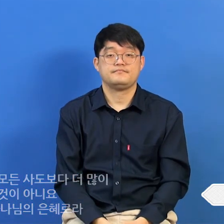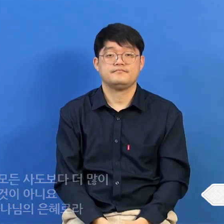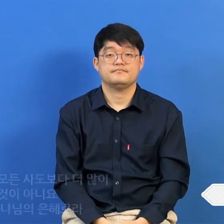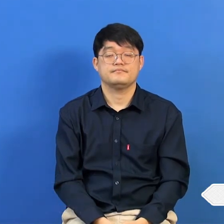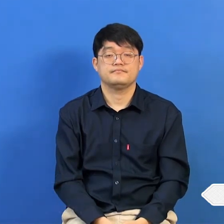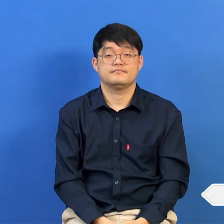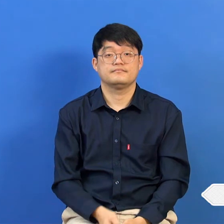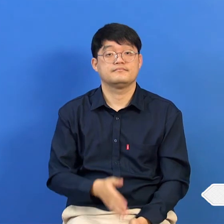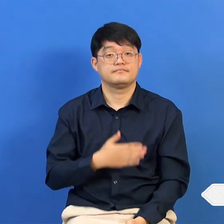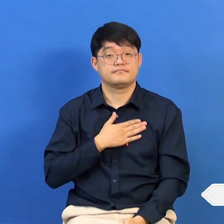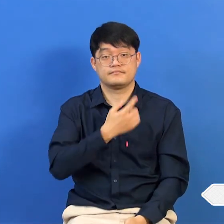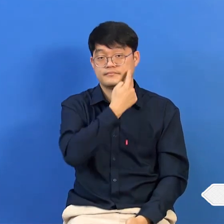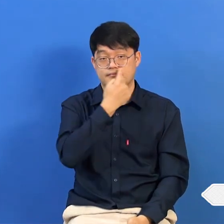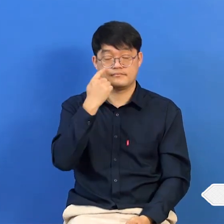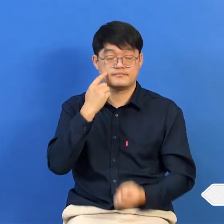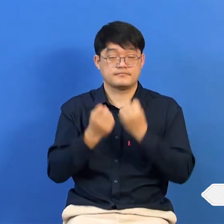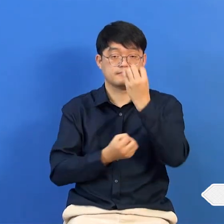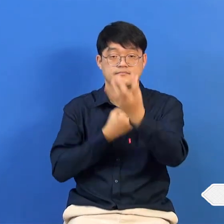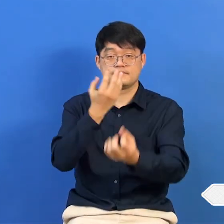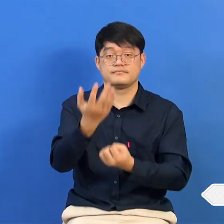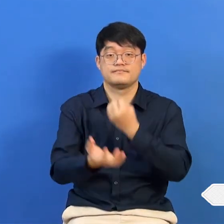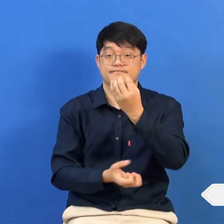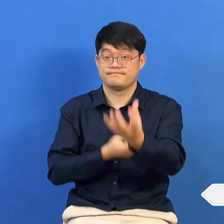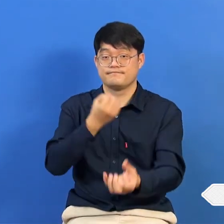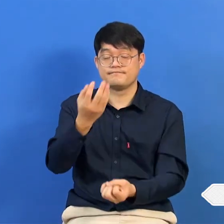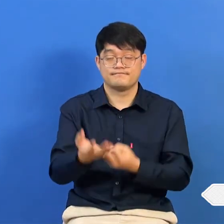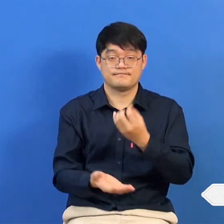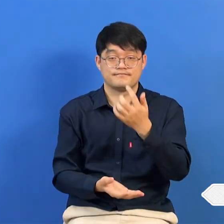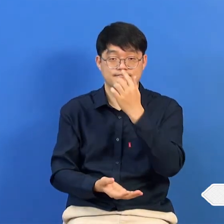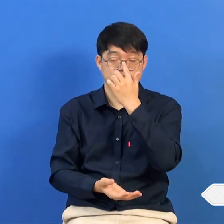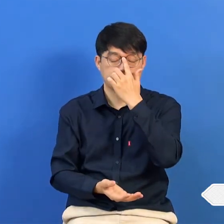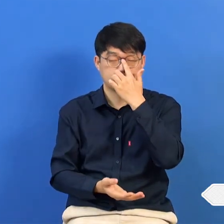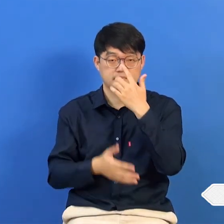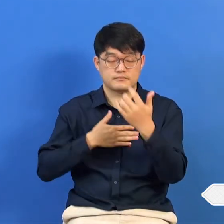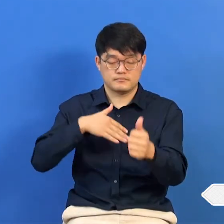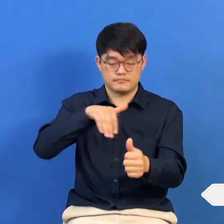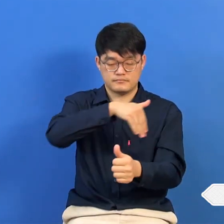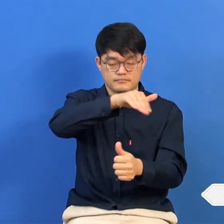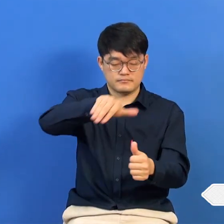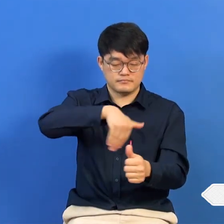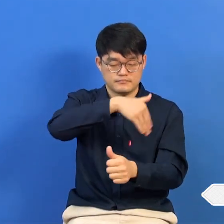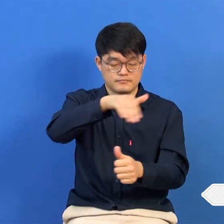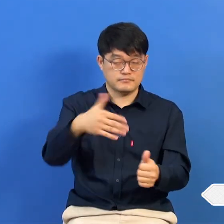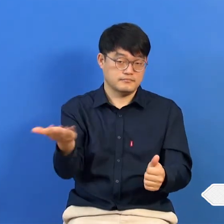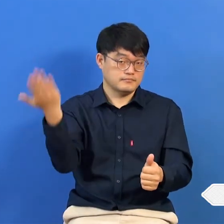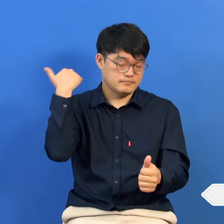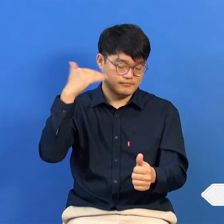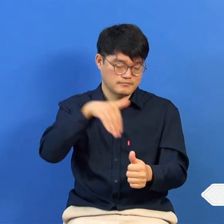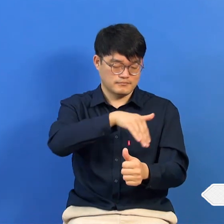제 간증을 조금 하겠습니다. 총각 때, 옛날에 총각 때